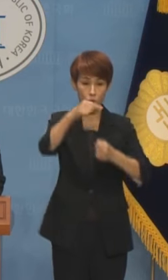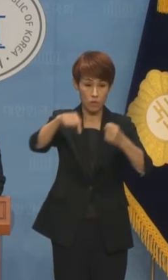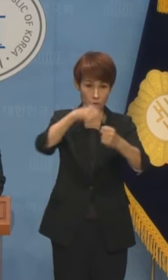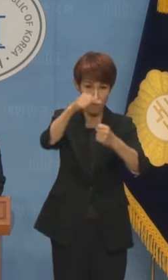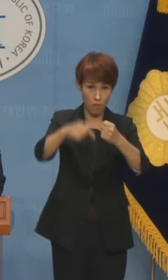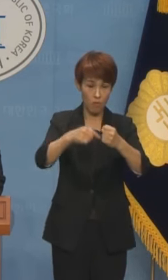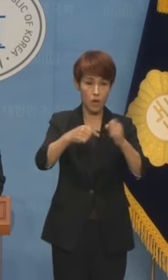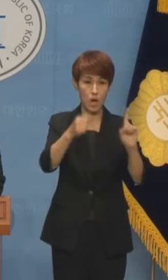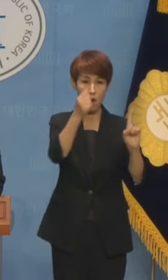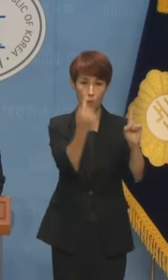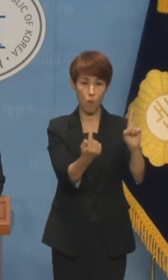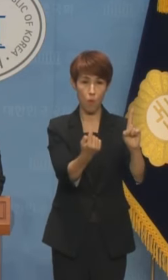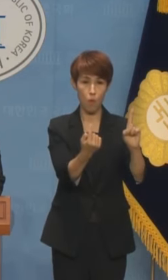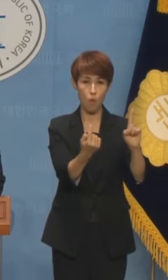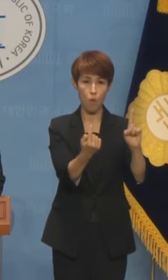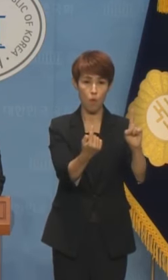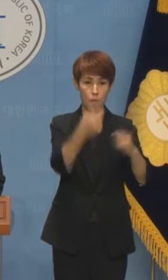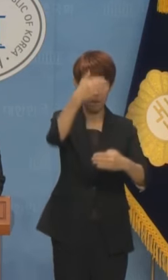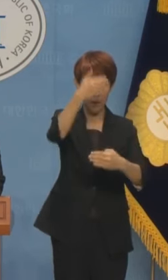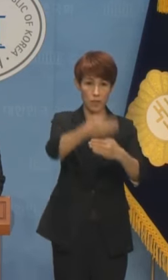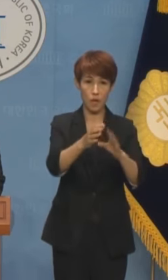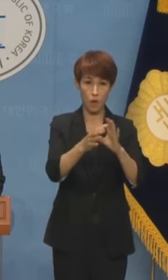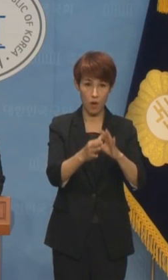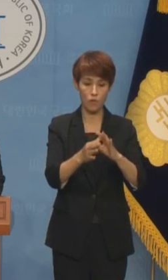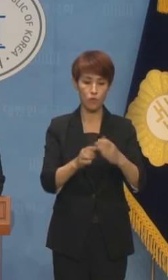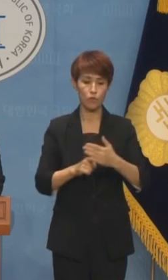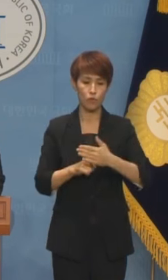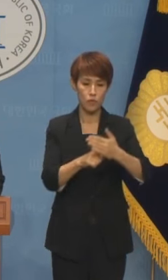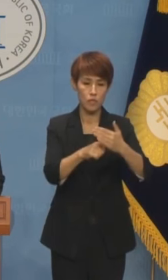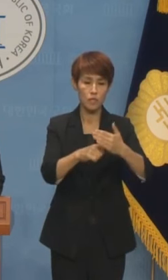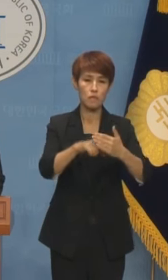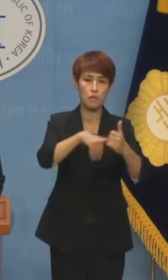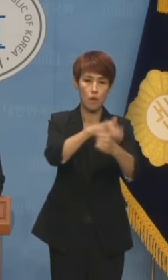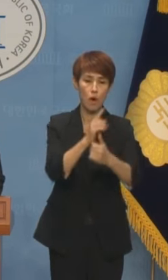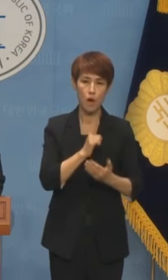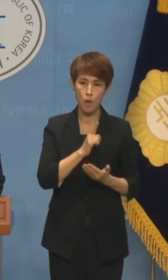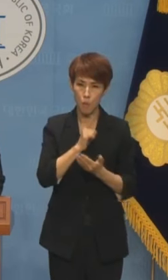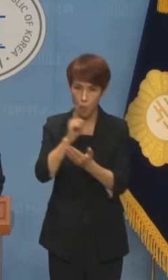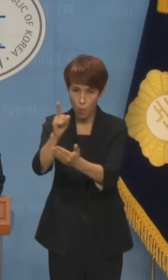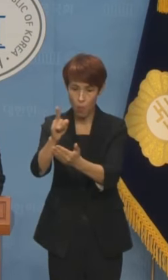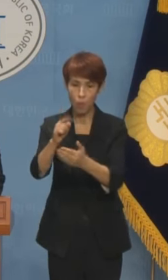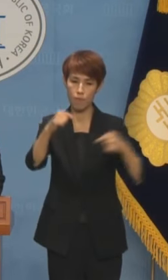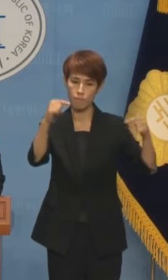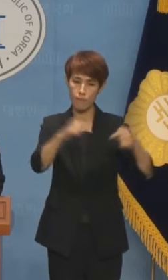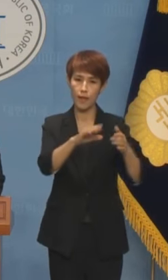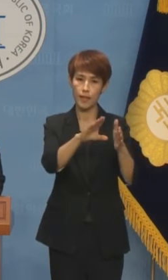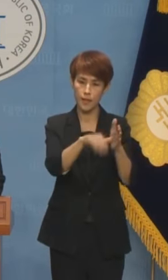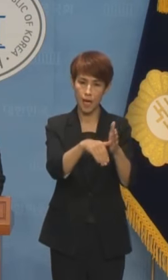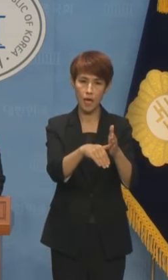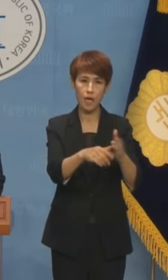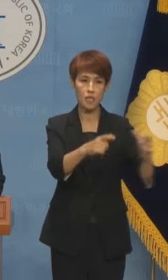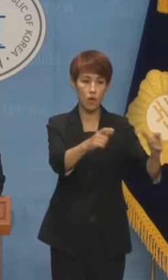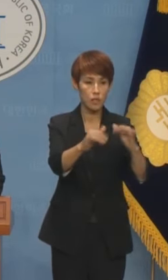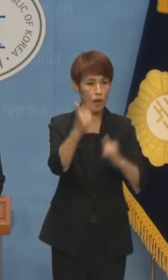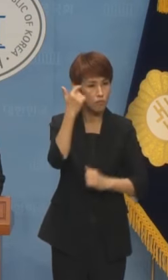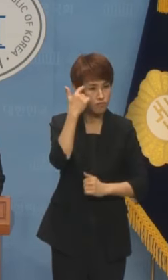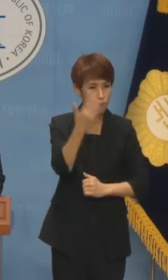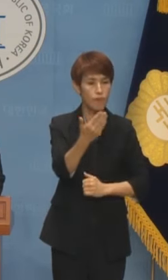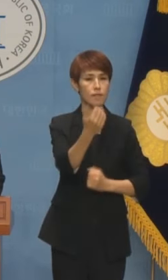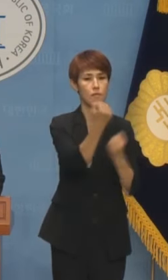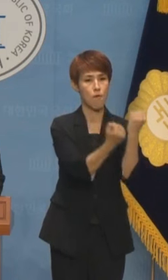월성원전 1호기 폐쇄 추진 현황을 보고하고 협의하면서 지역 주민에 대한